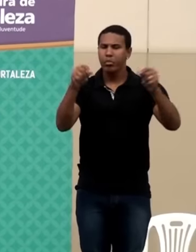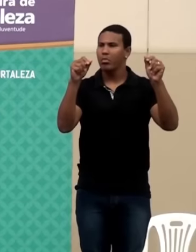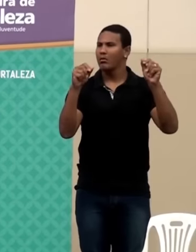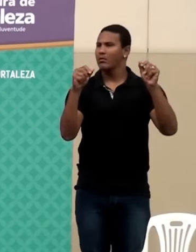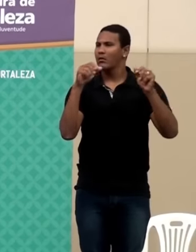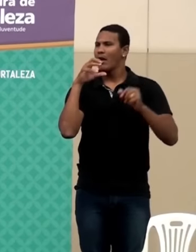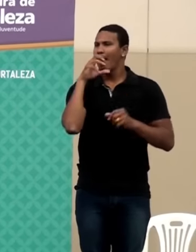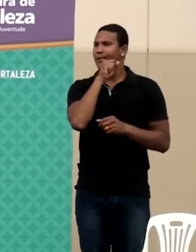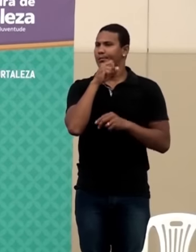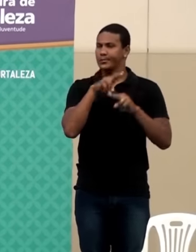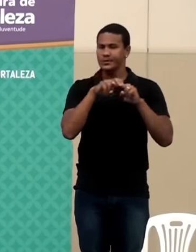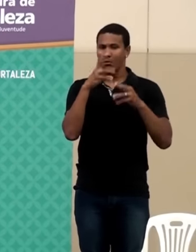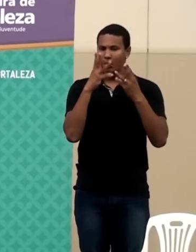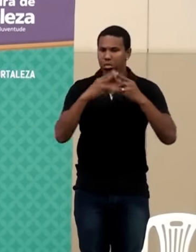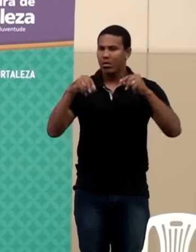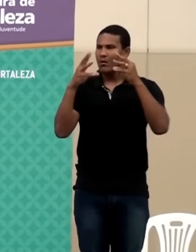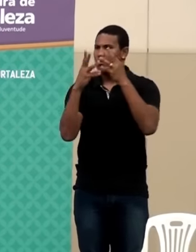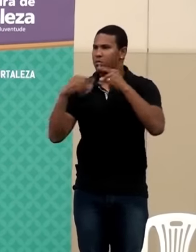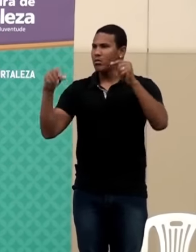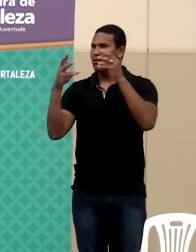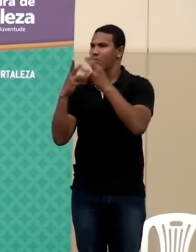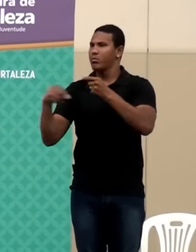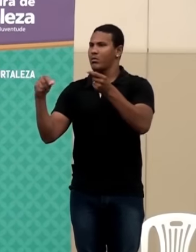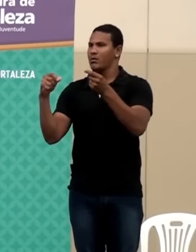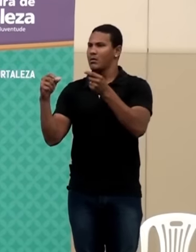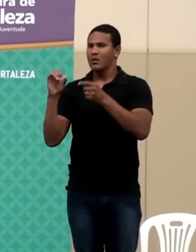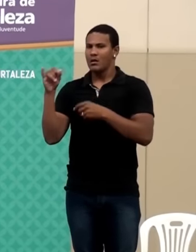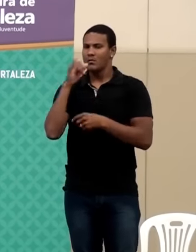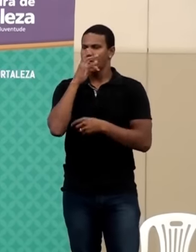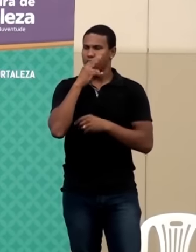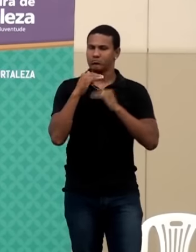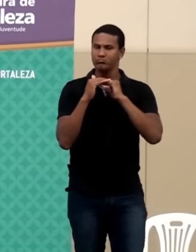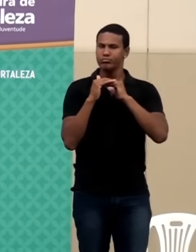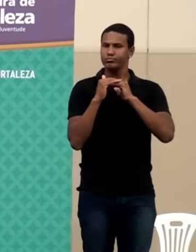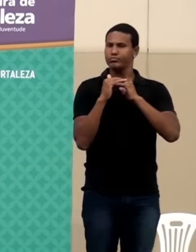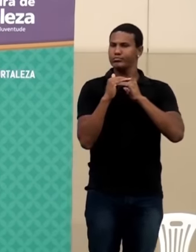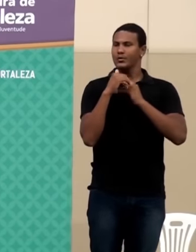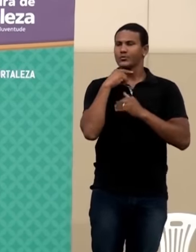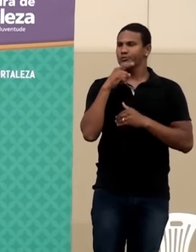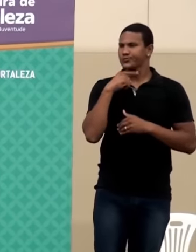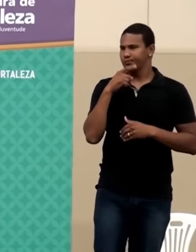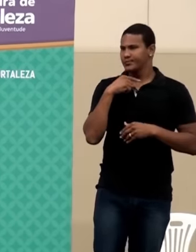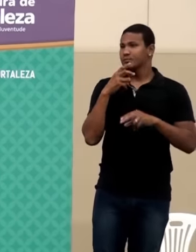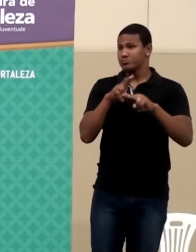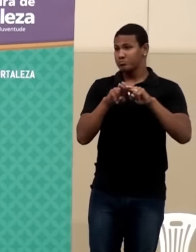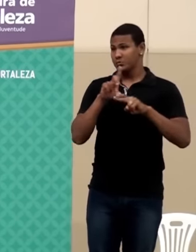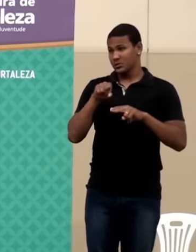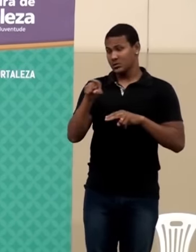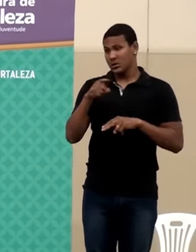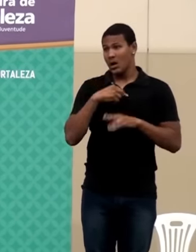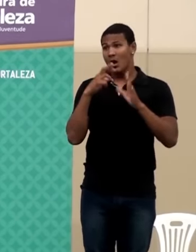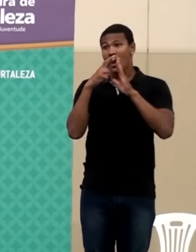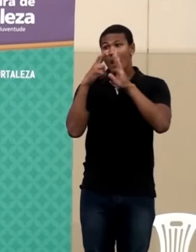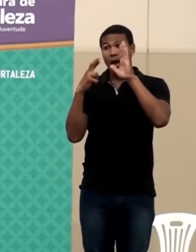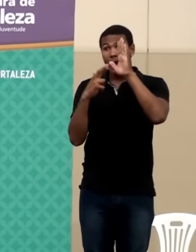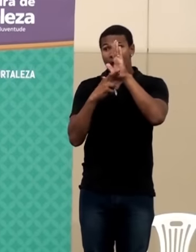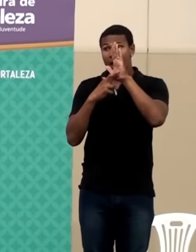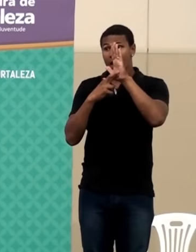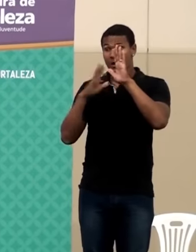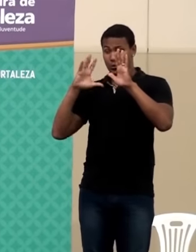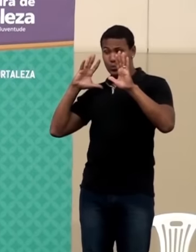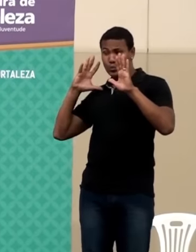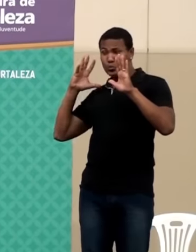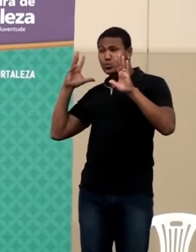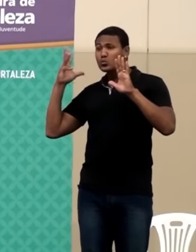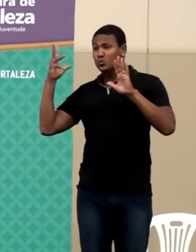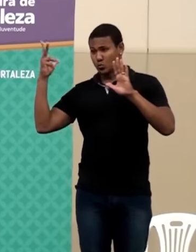do que ele se ioniza, ele acaba sendo classificado como ácido fraco, tá? Então, essa regra vai funcionar